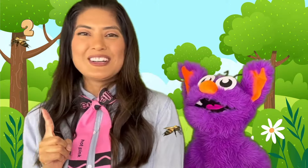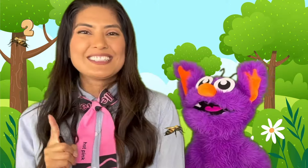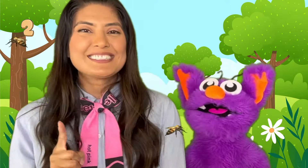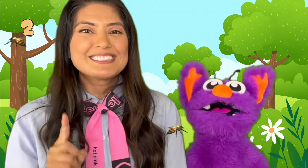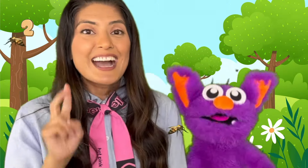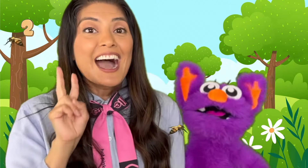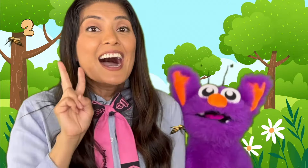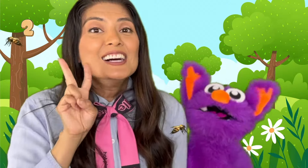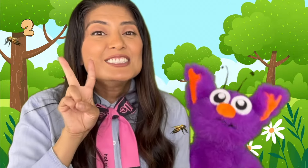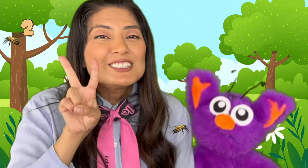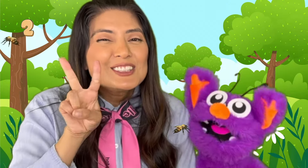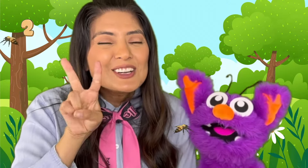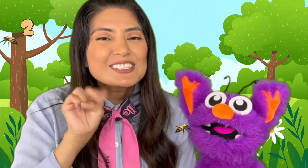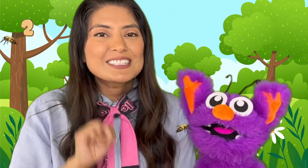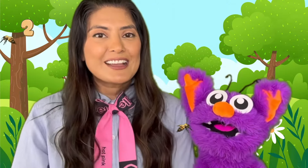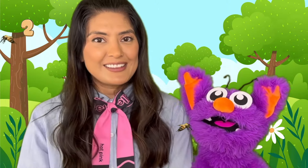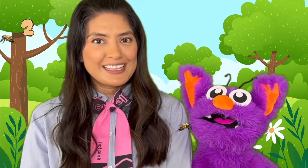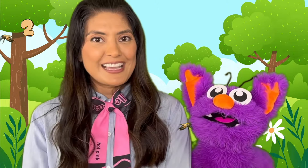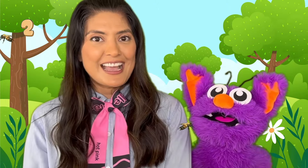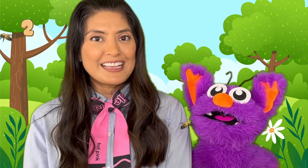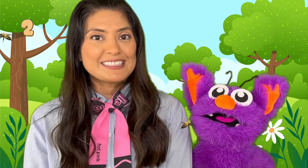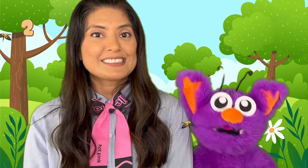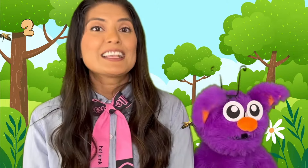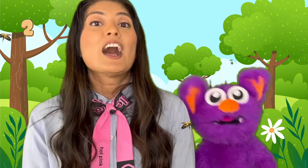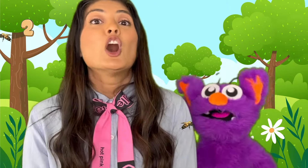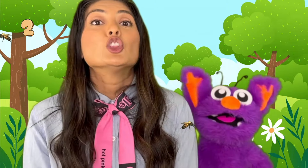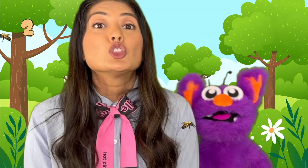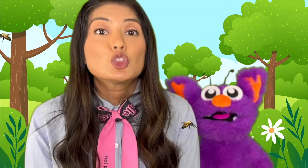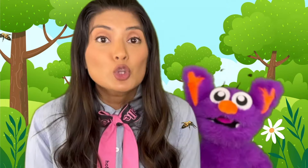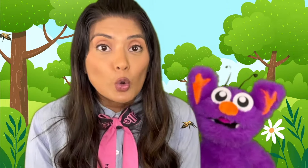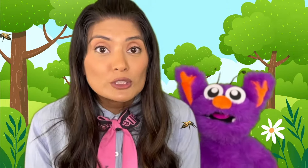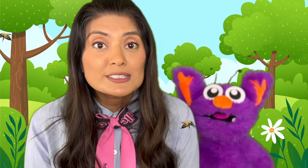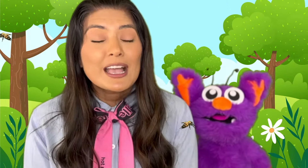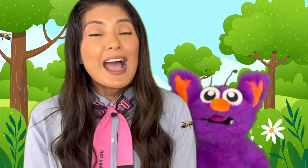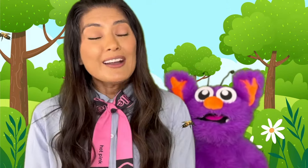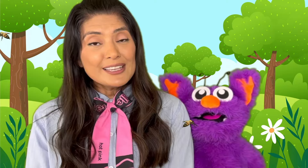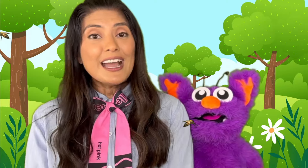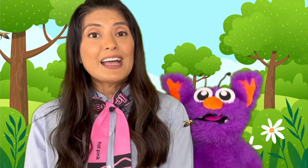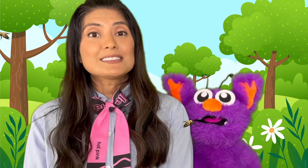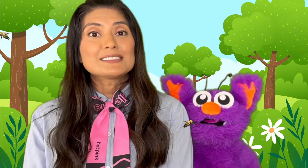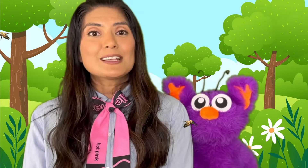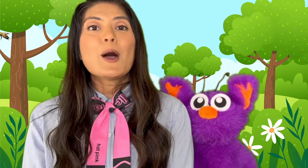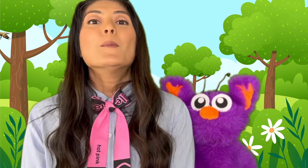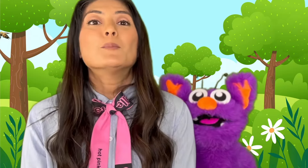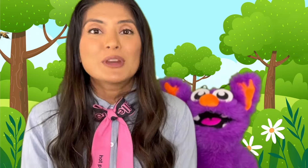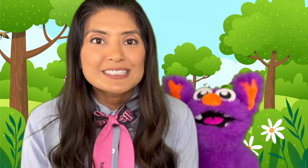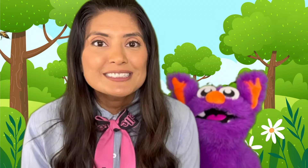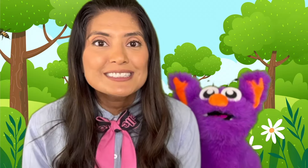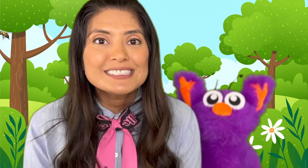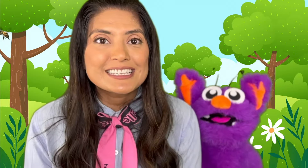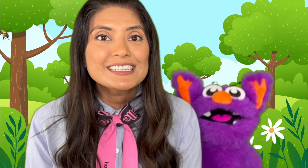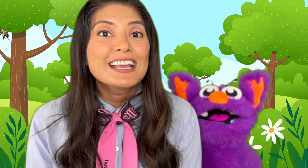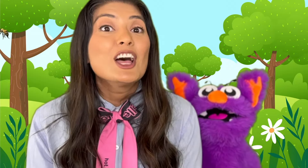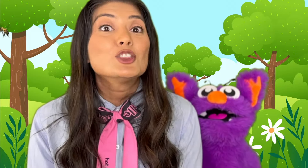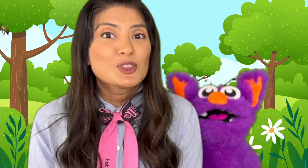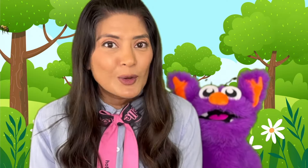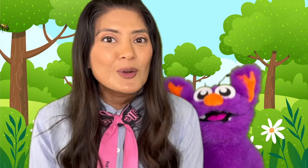Dos. Dos abejas. Dos abejas. ¿Puedes dos decir abejas? Dos.